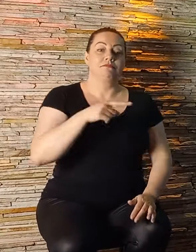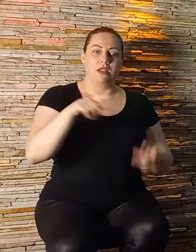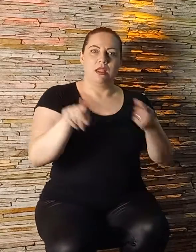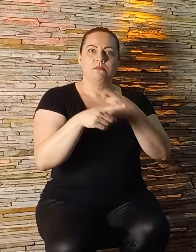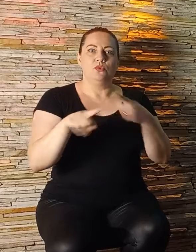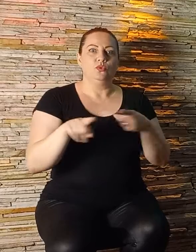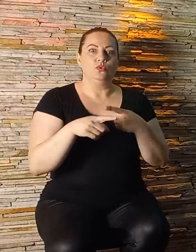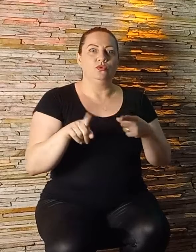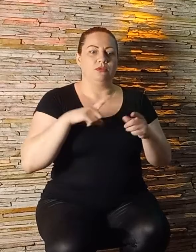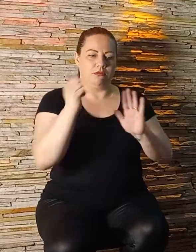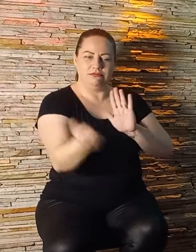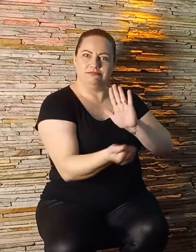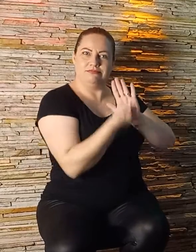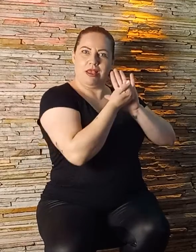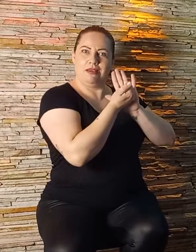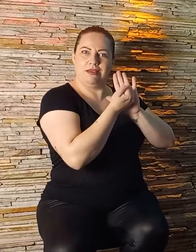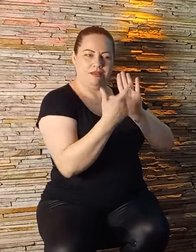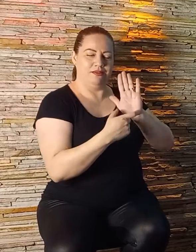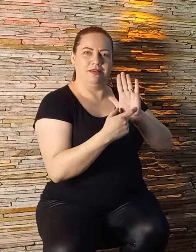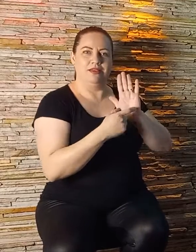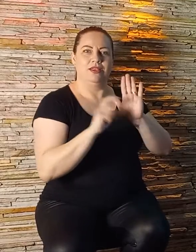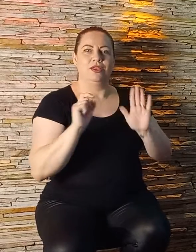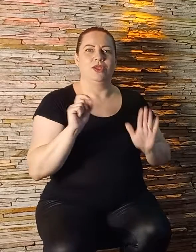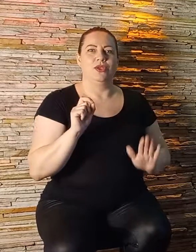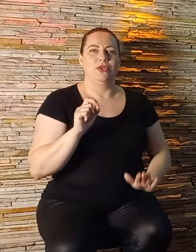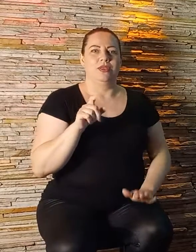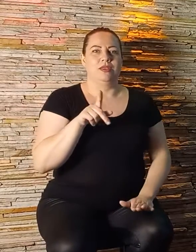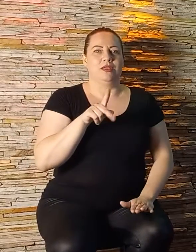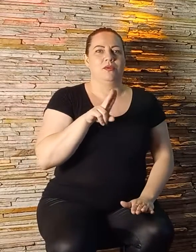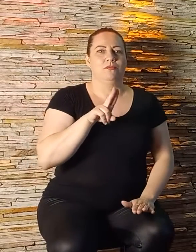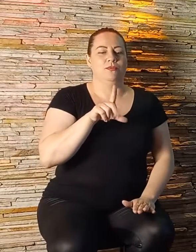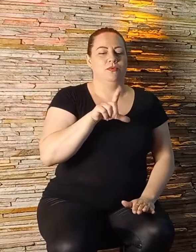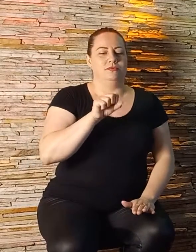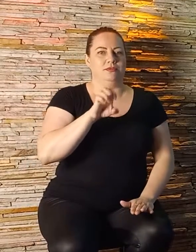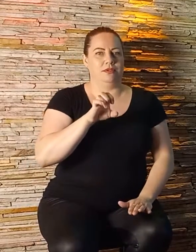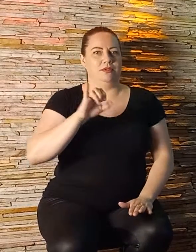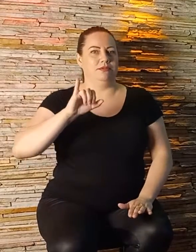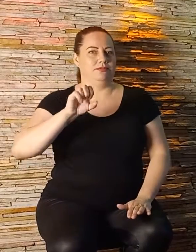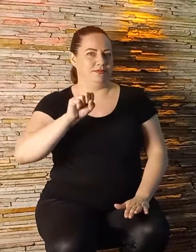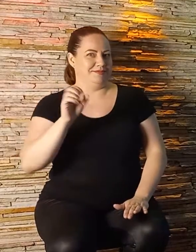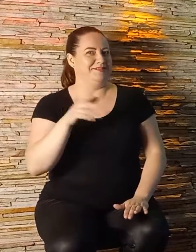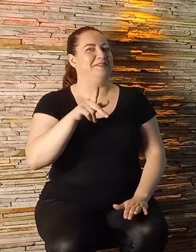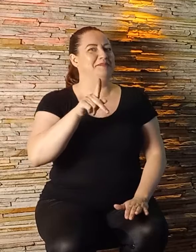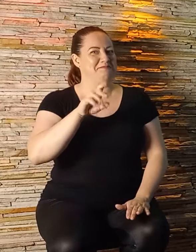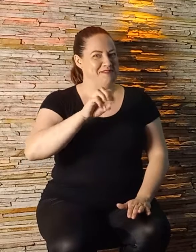ela vai dar o nome ao meu primeiro e pé que se chama Pulse is our